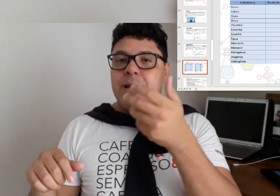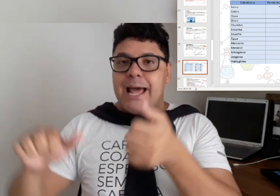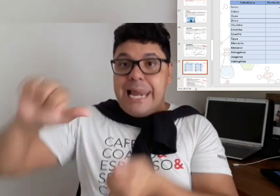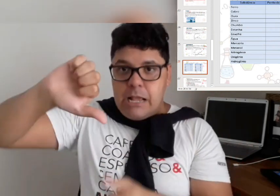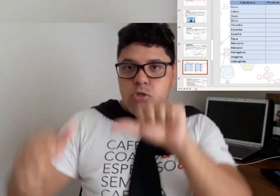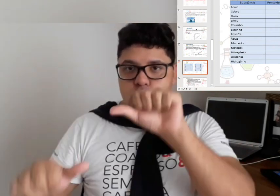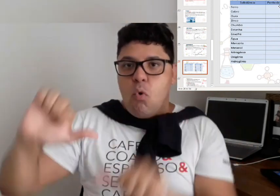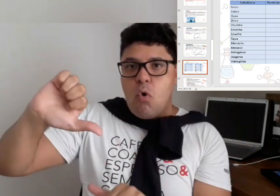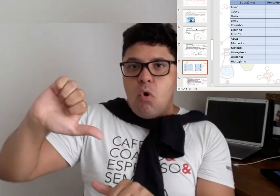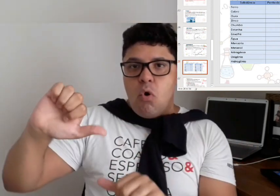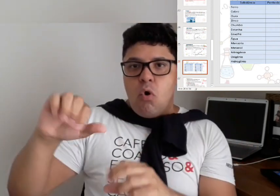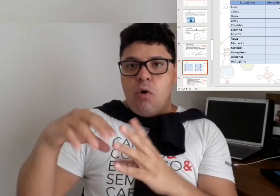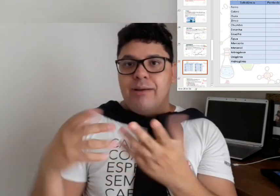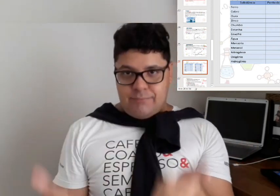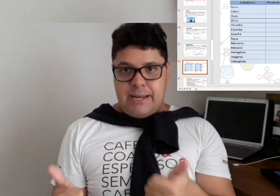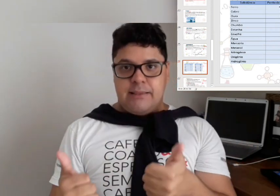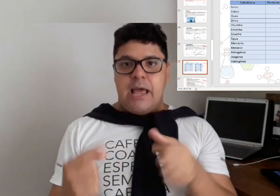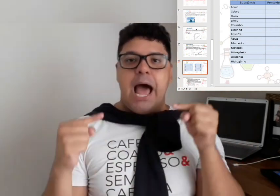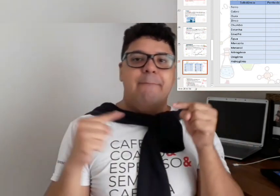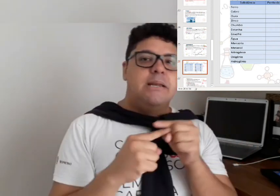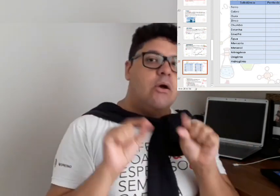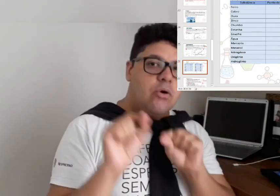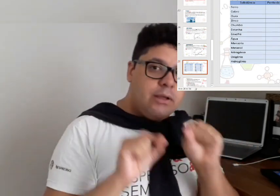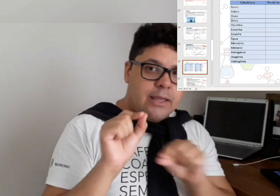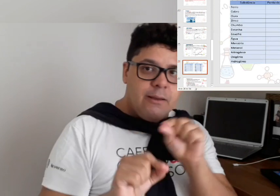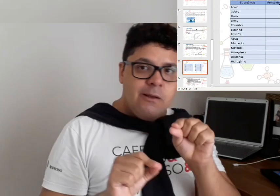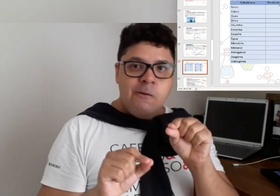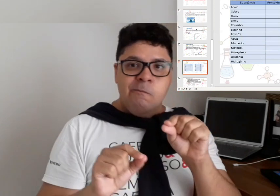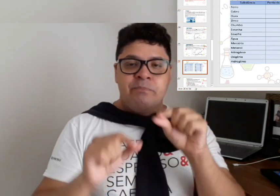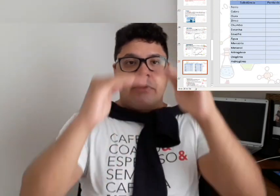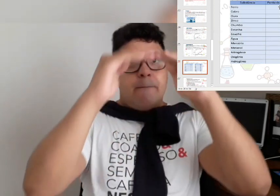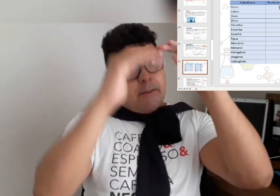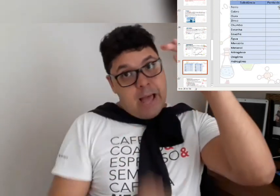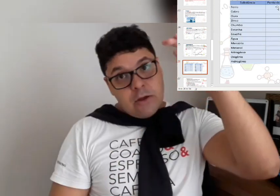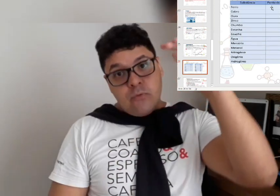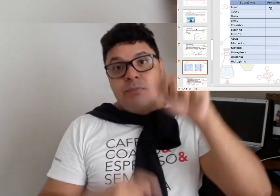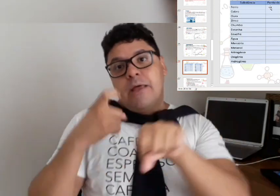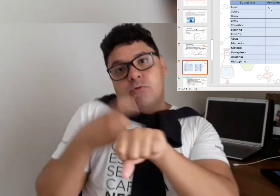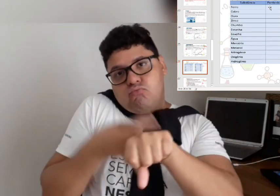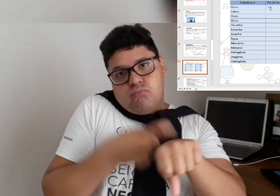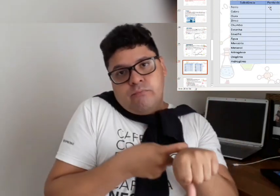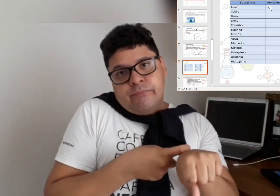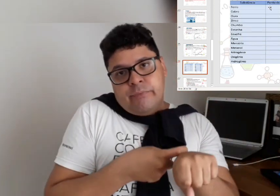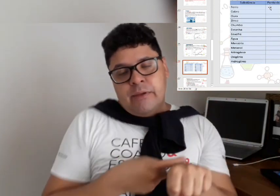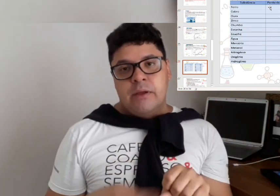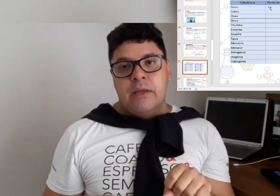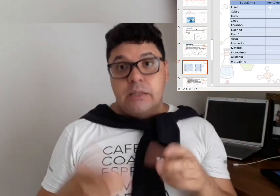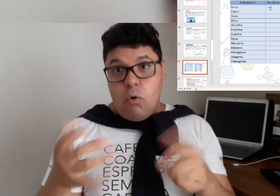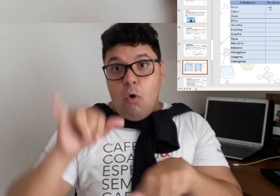líquido, qualquer coisa abaixo dessa temperatura estará em estado